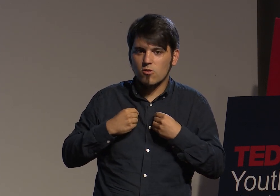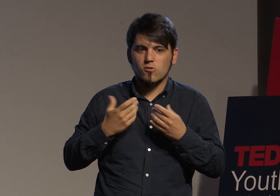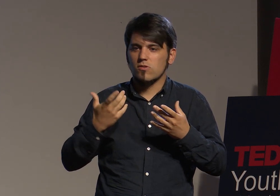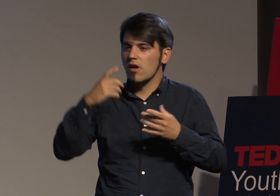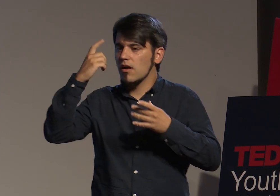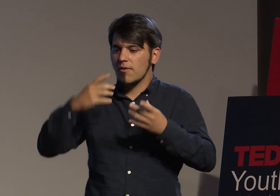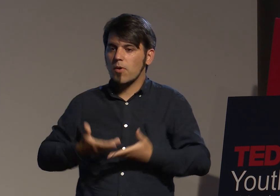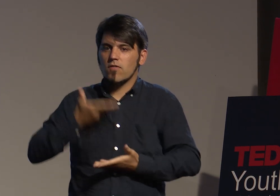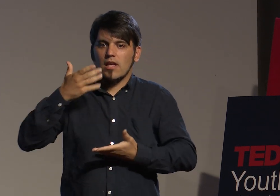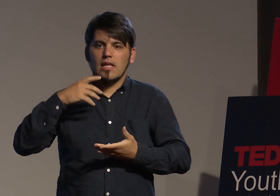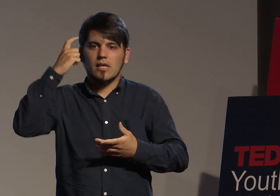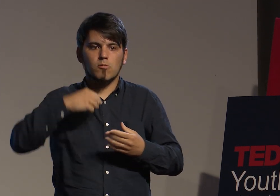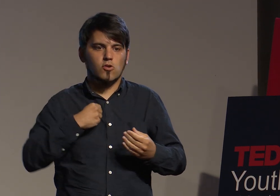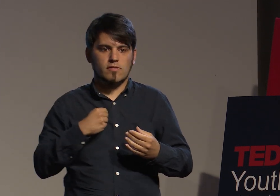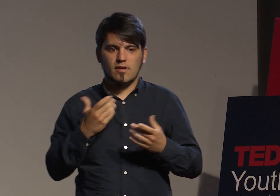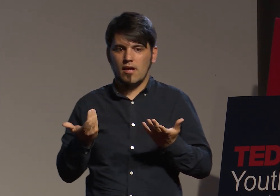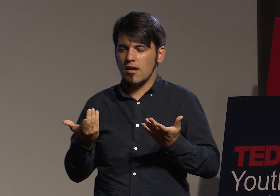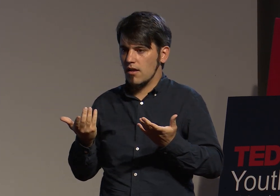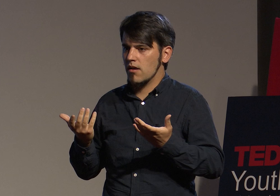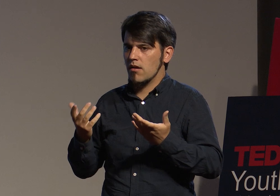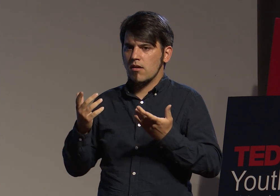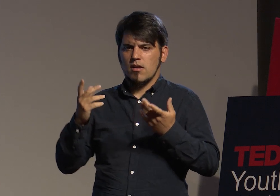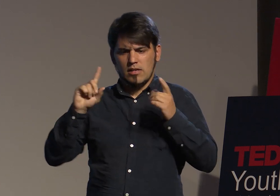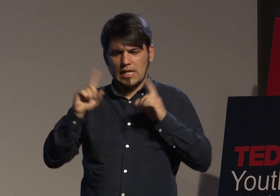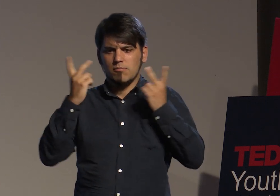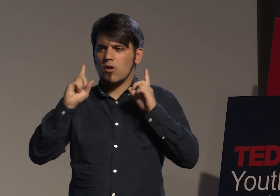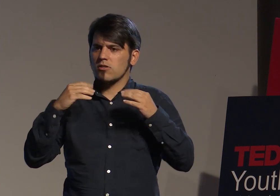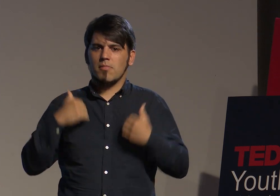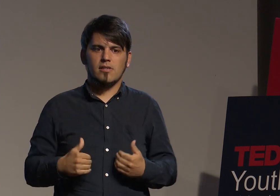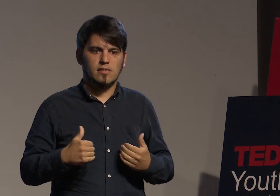самоувереност. Самоувереност повдигна ми самочувствието за това кой съм аз.